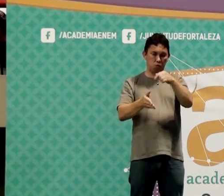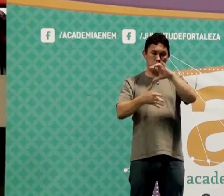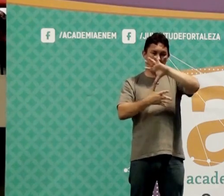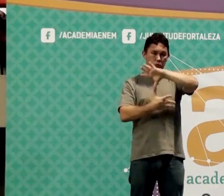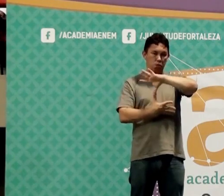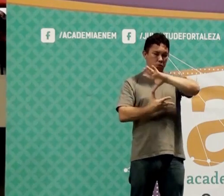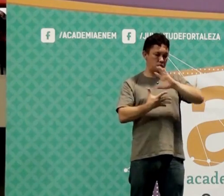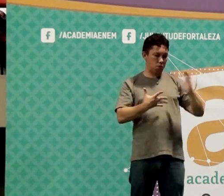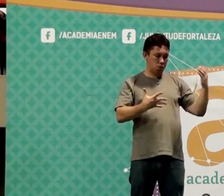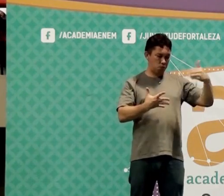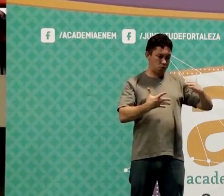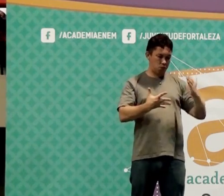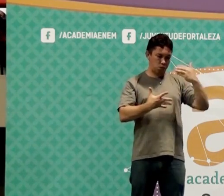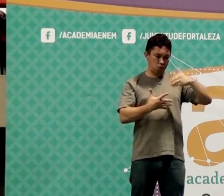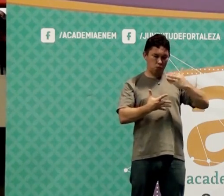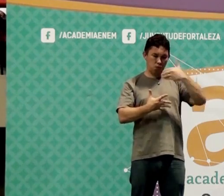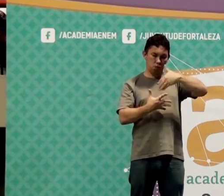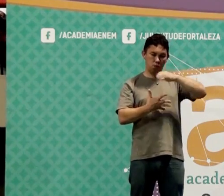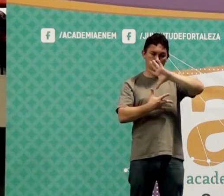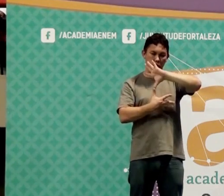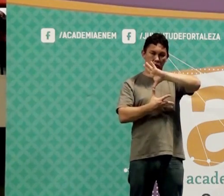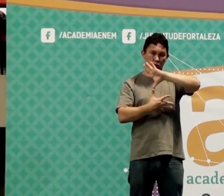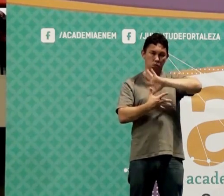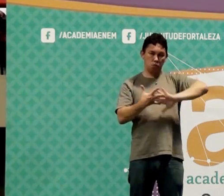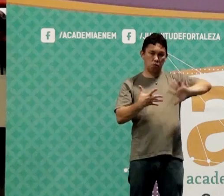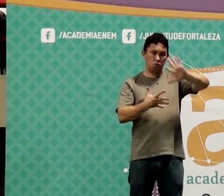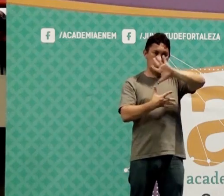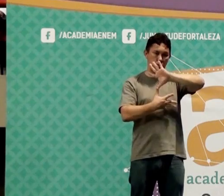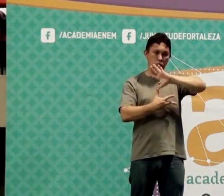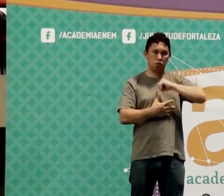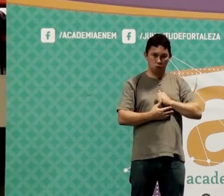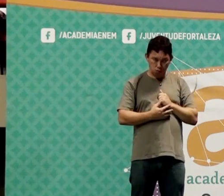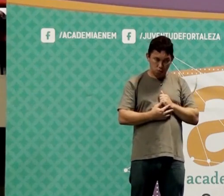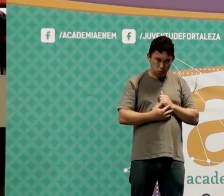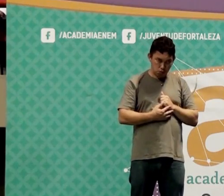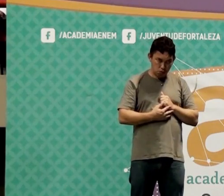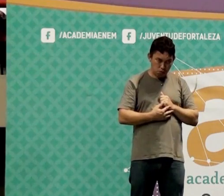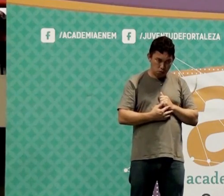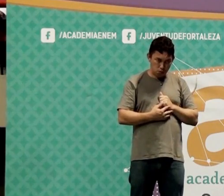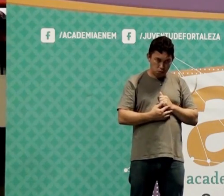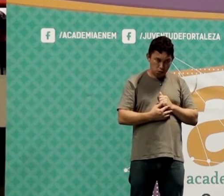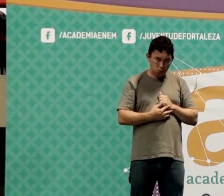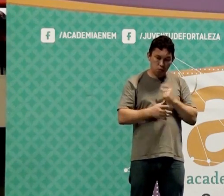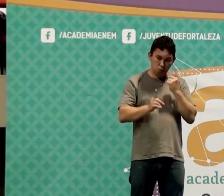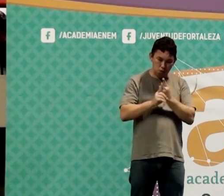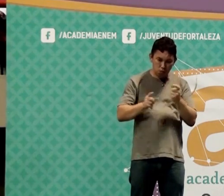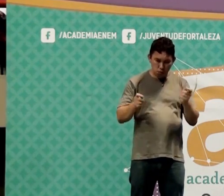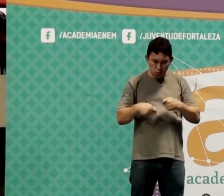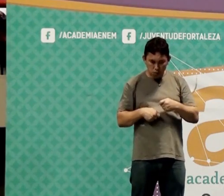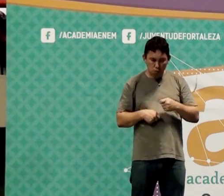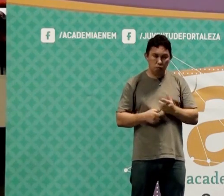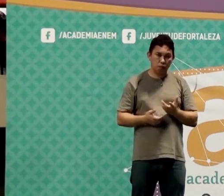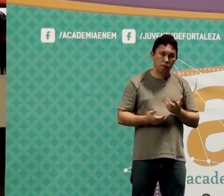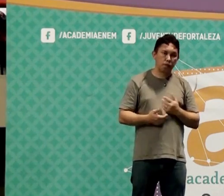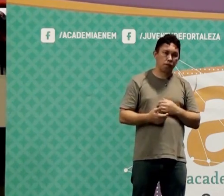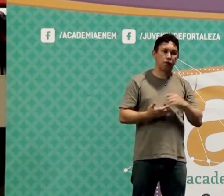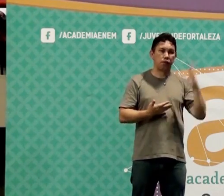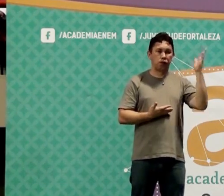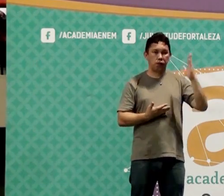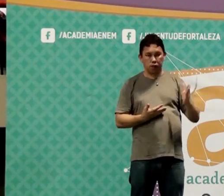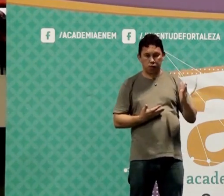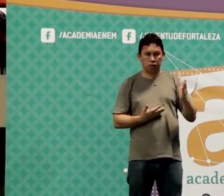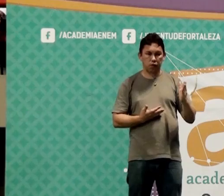comercial europeia, através da aliança do rei com a burguesia, consolidou a relação mercantil na Ásia, na Europa e